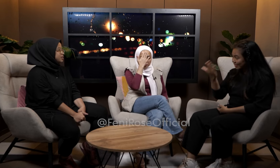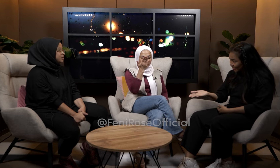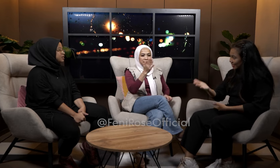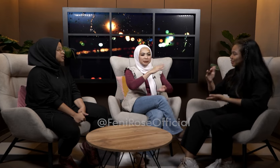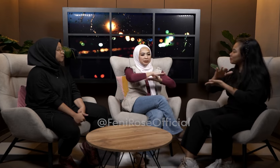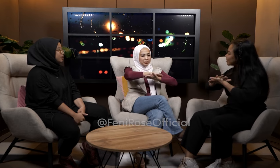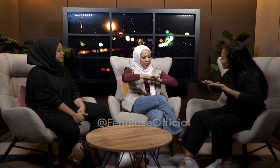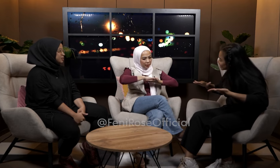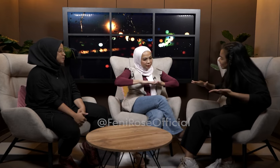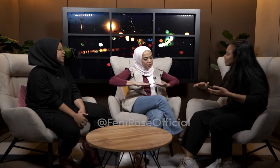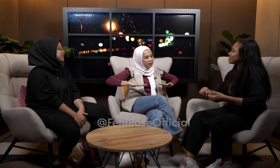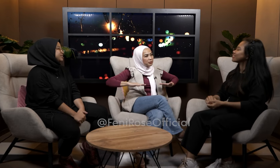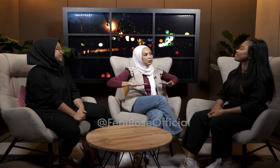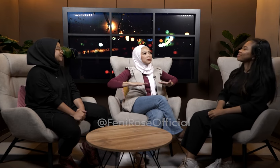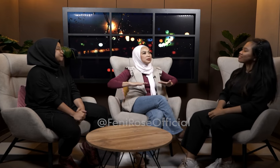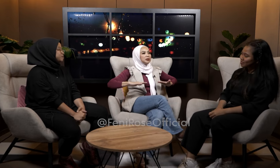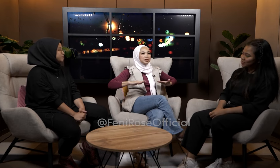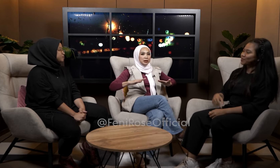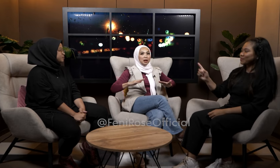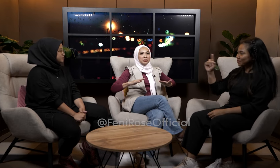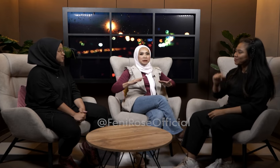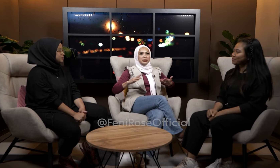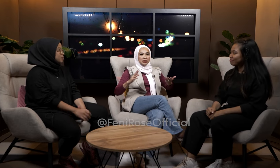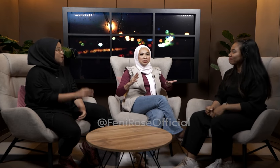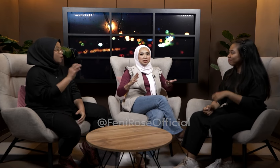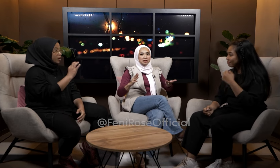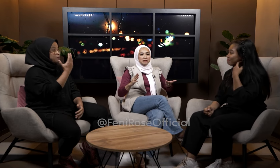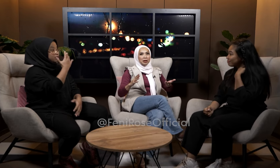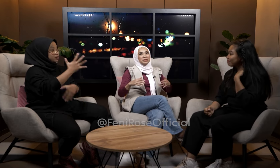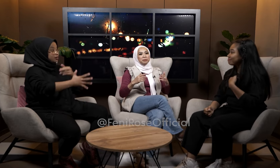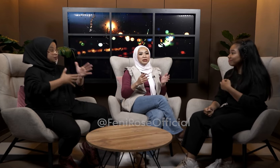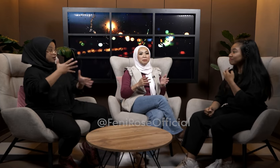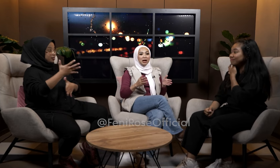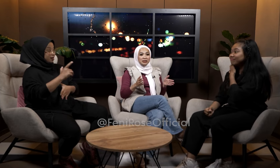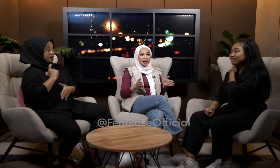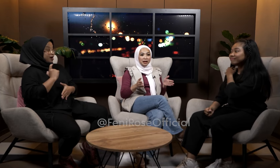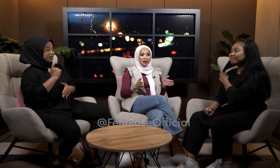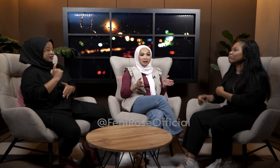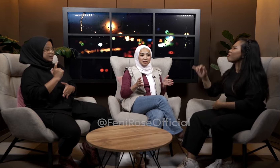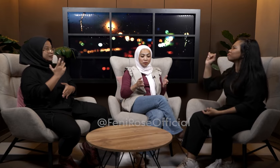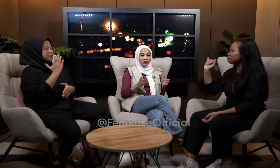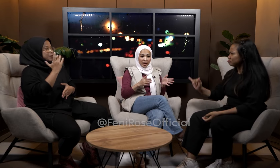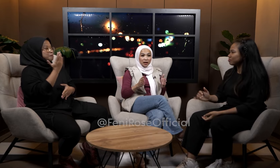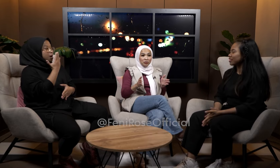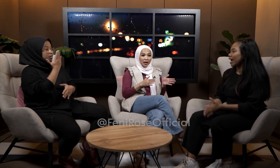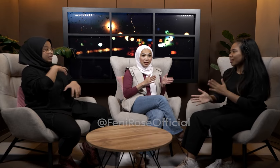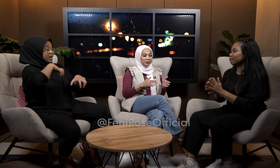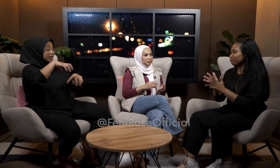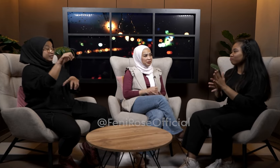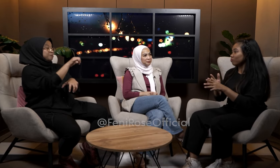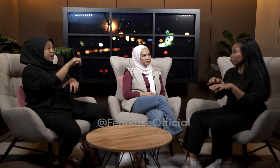terima kasihima Oh ya bahasa isyarat jadi sama seperti bahasa daerah juga ada